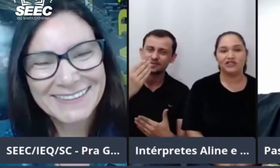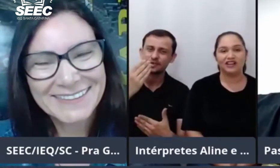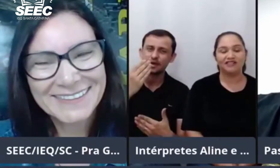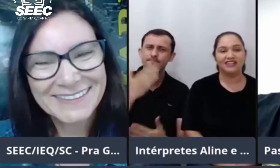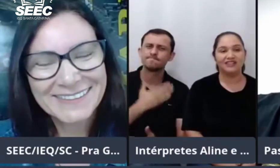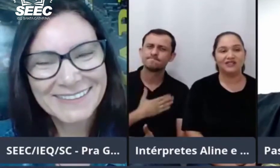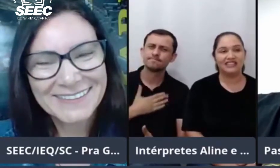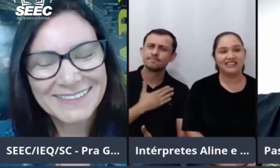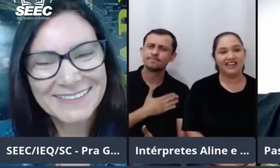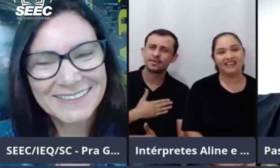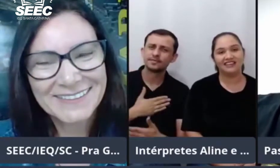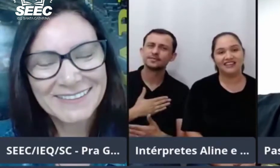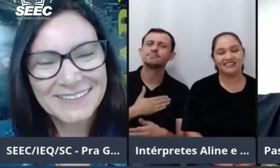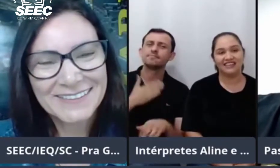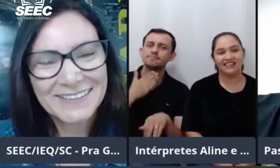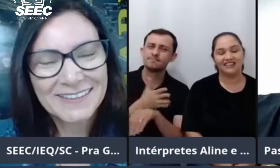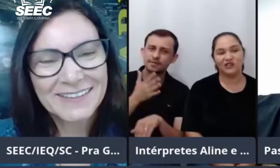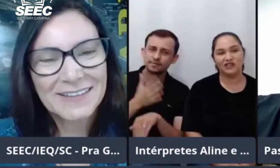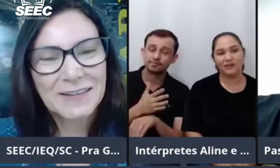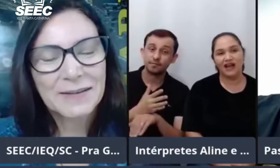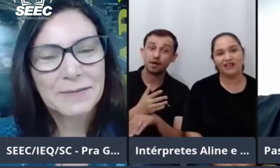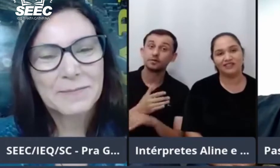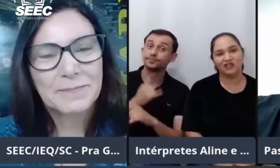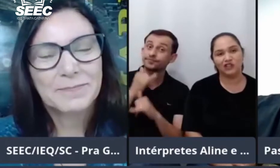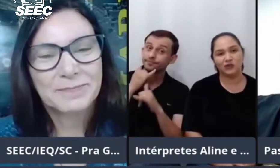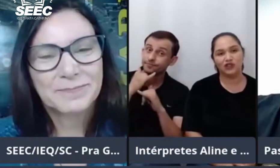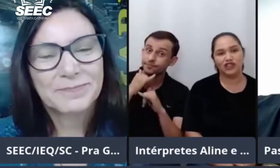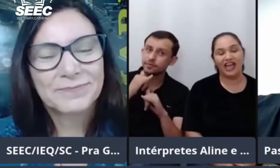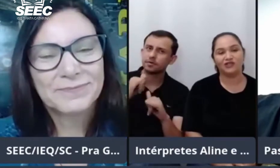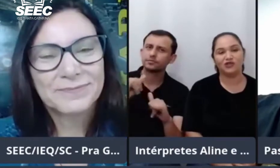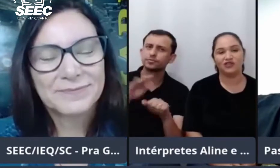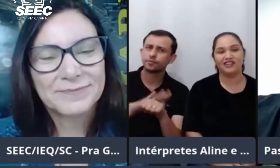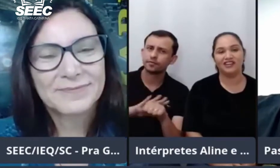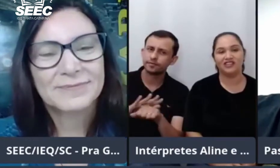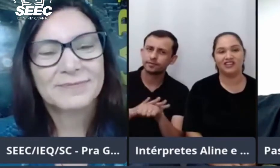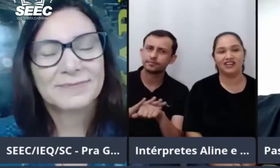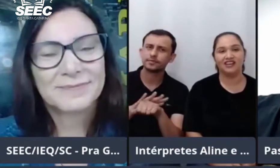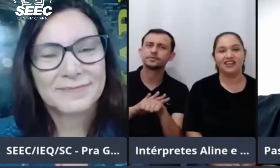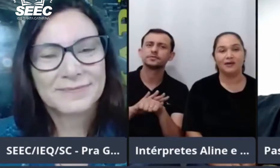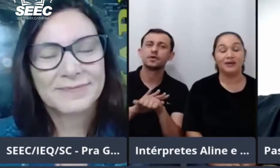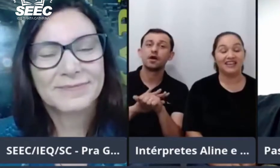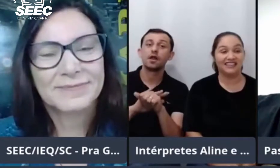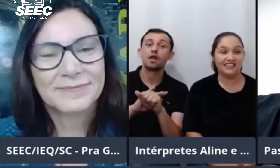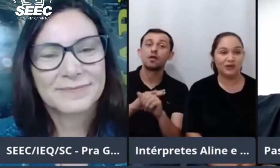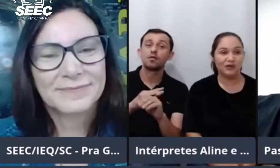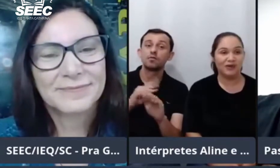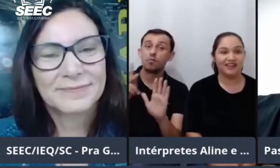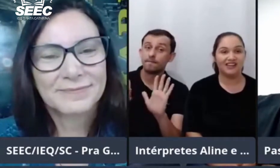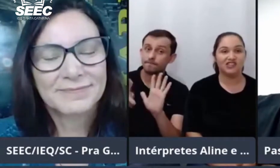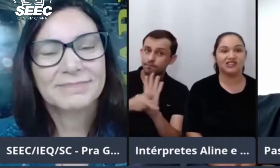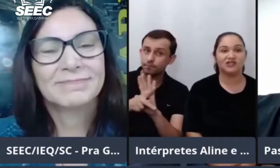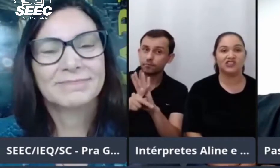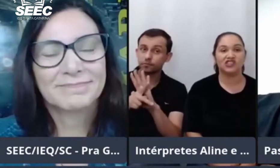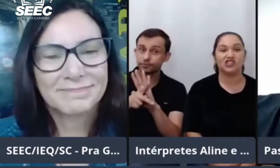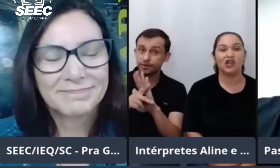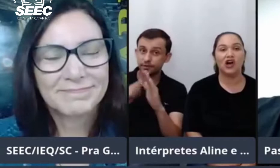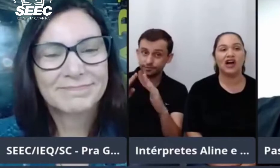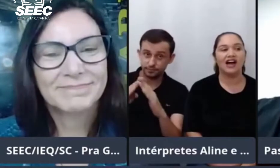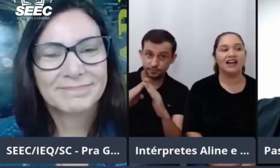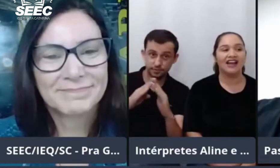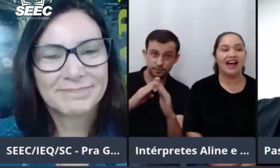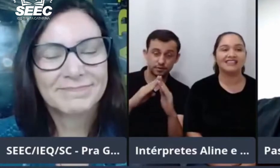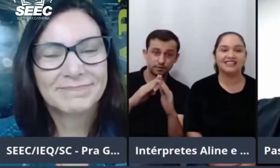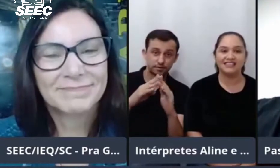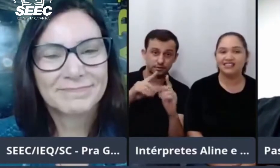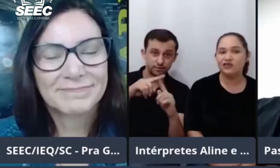como a gente está falando aqui, né, desse nosso trabalho, desse nosso projeto de igreja bilíngue, uma igreja que não seja